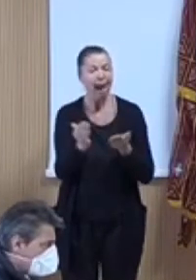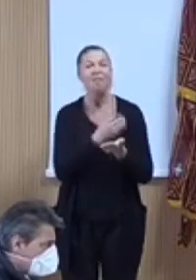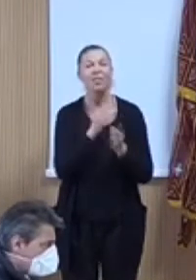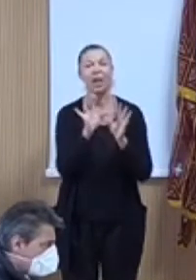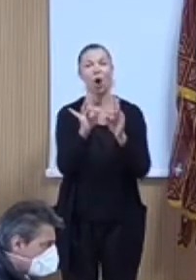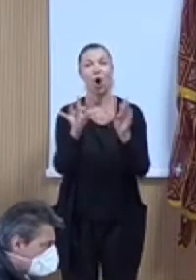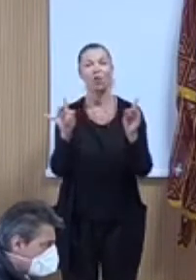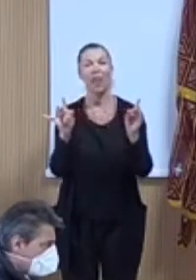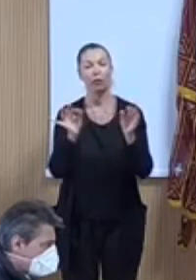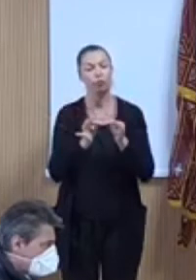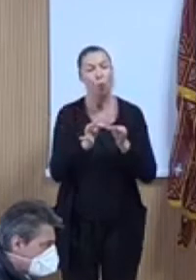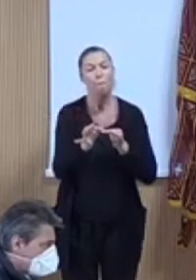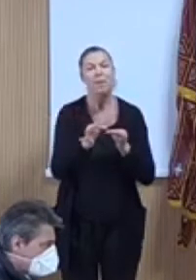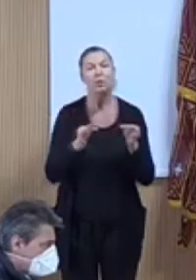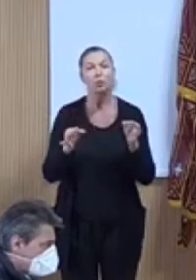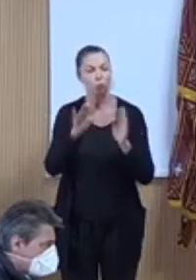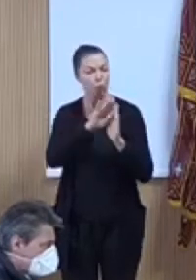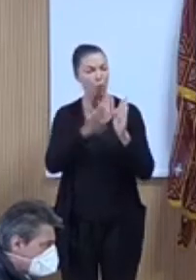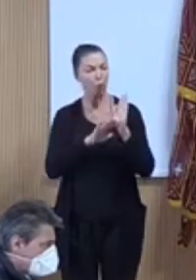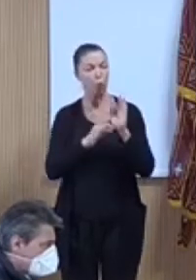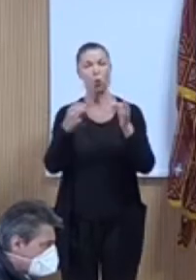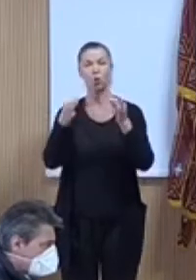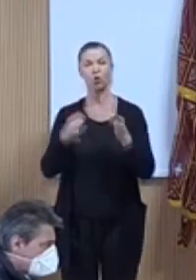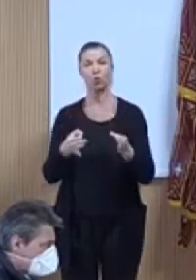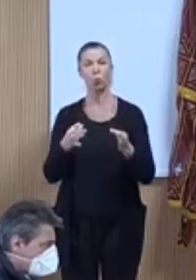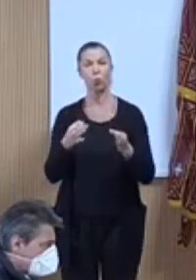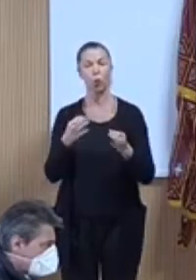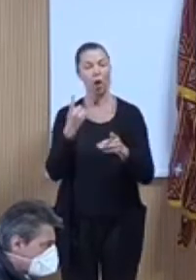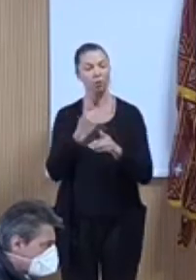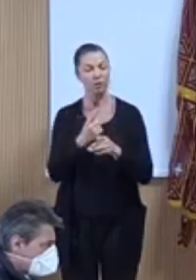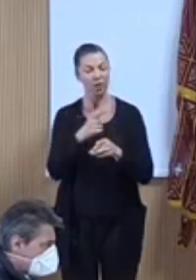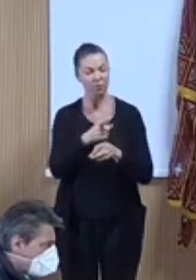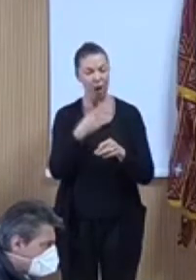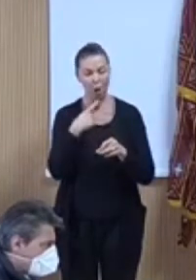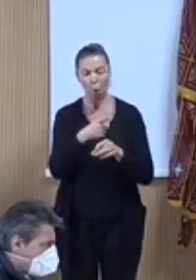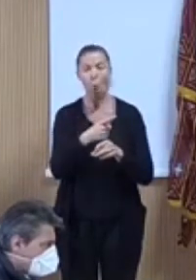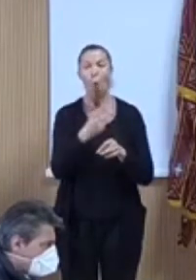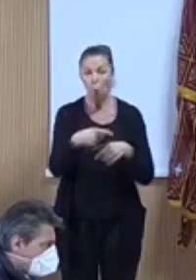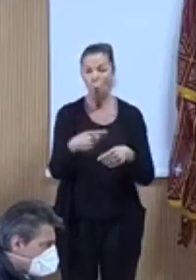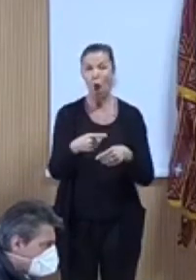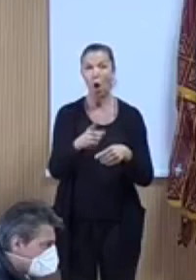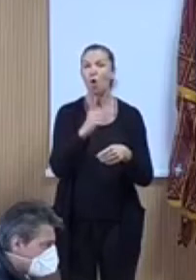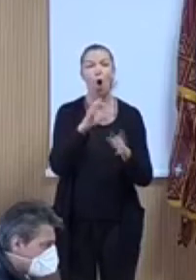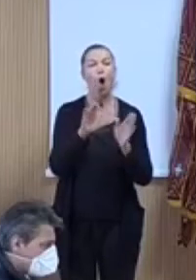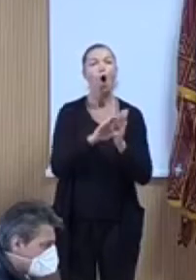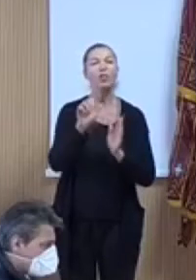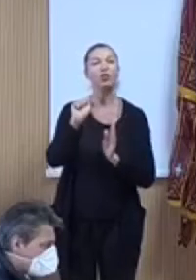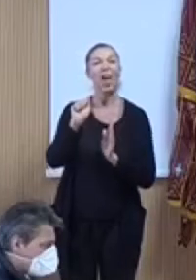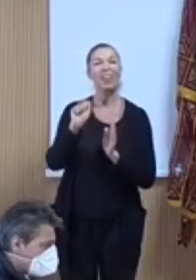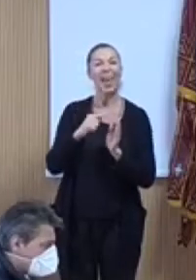di sicurezza devono essere quella condizione in un i codici ateco che permettono ad un'azienda di riaprire